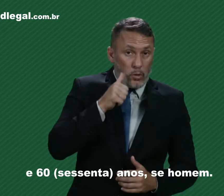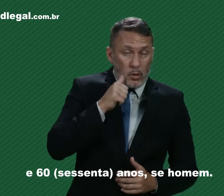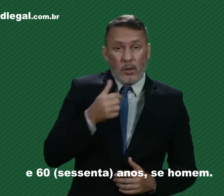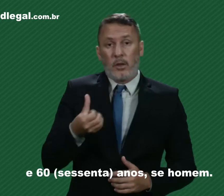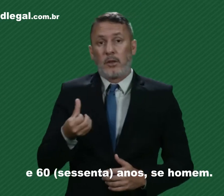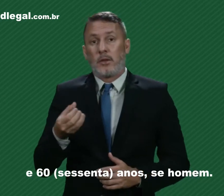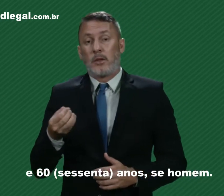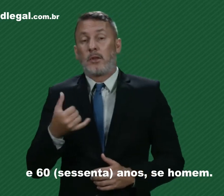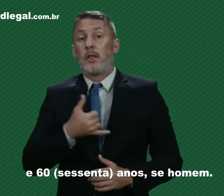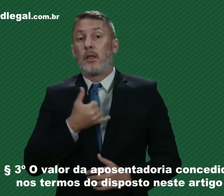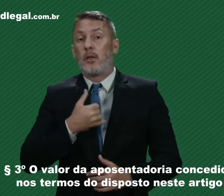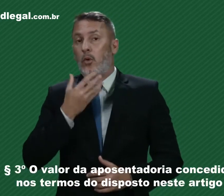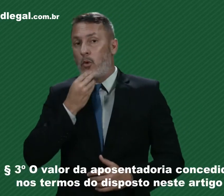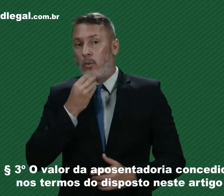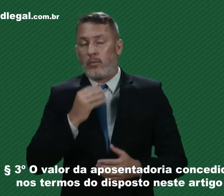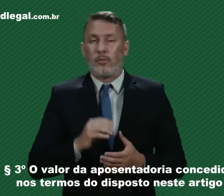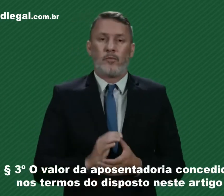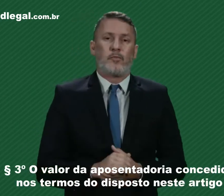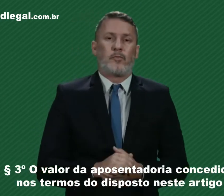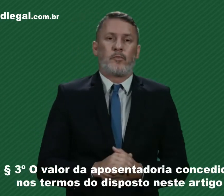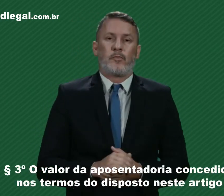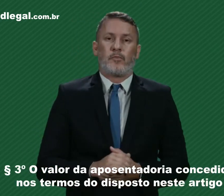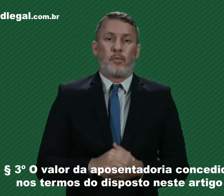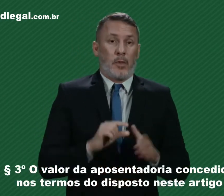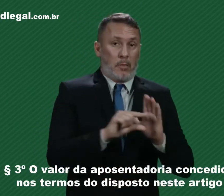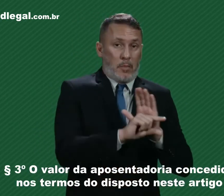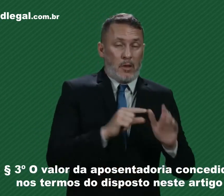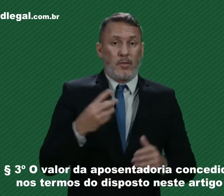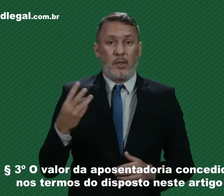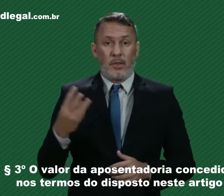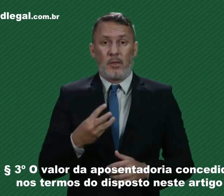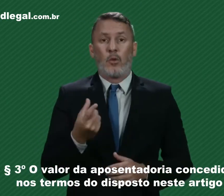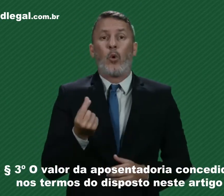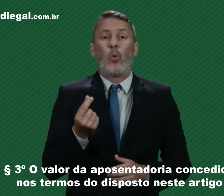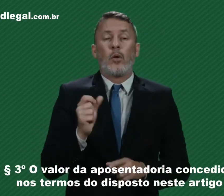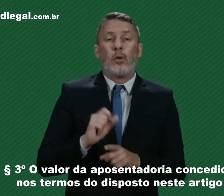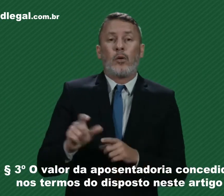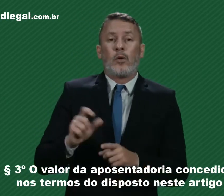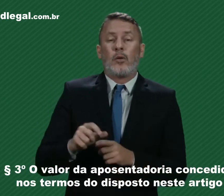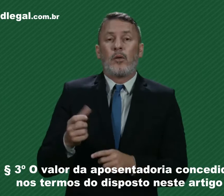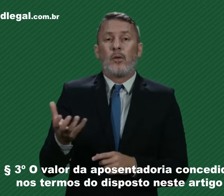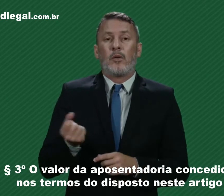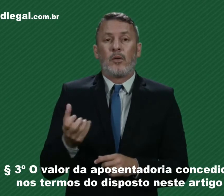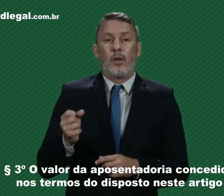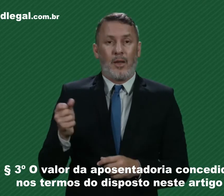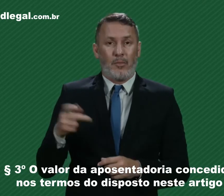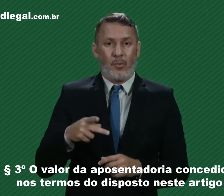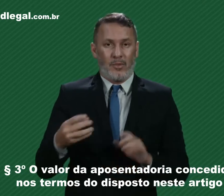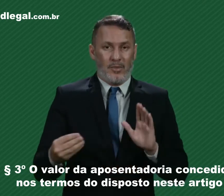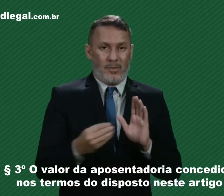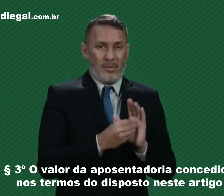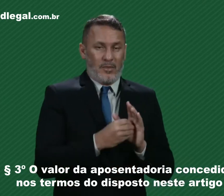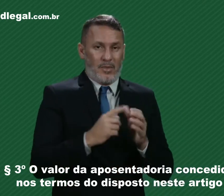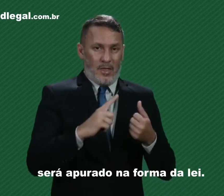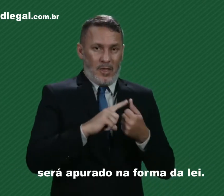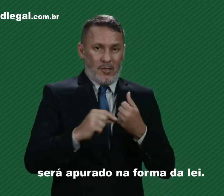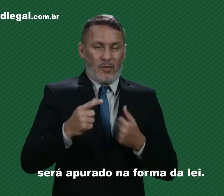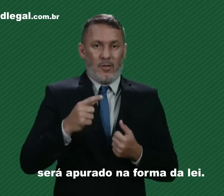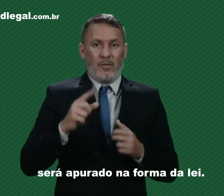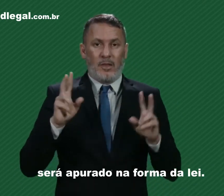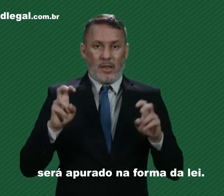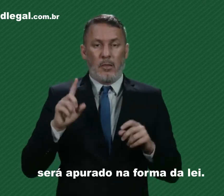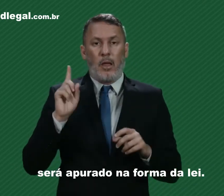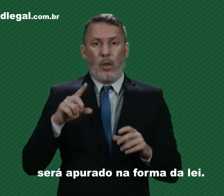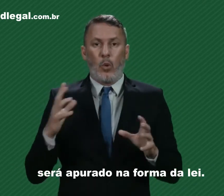60 anos se homem. Parágrafo 3º. O valor da aposentadoria concedida nos termos do disposto neste artigo